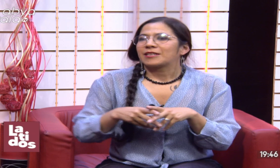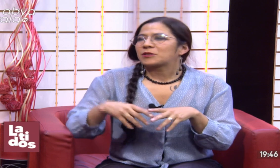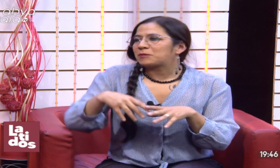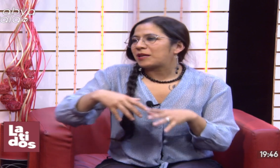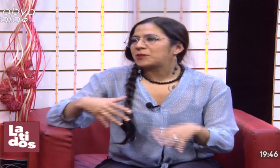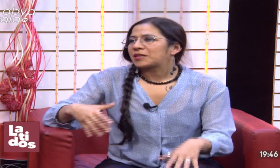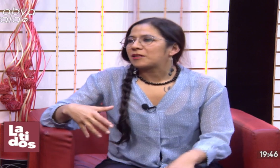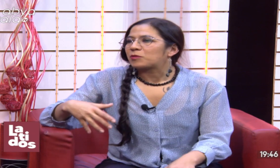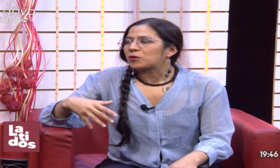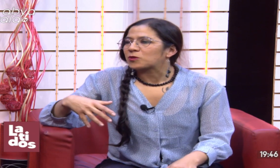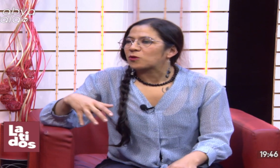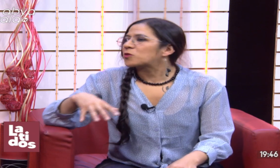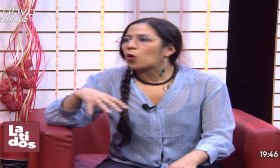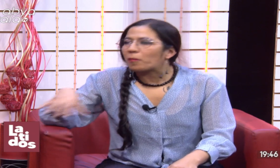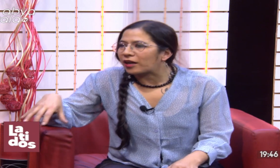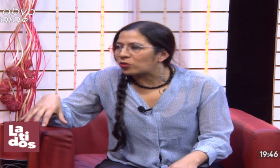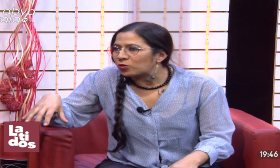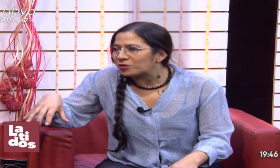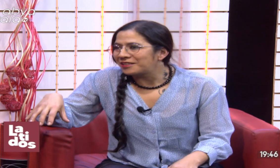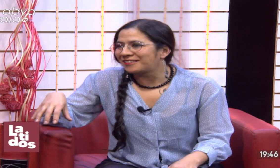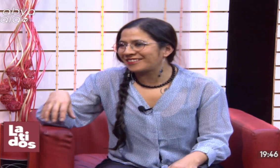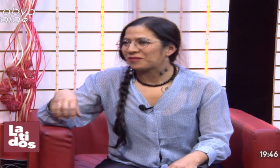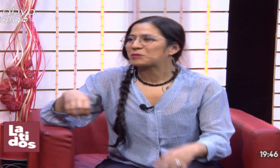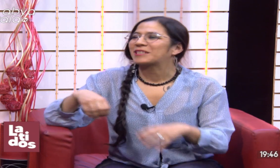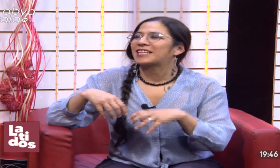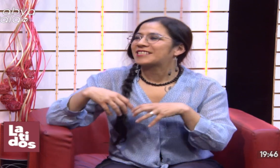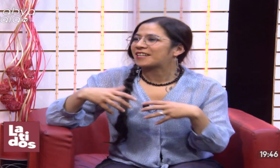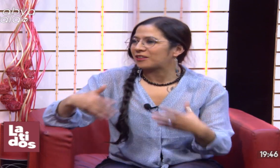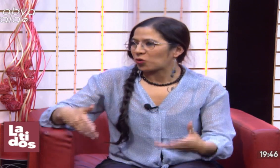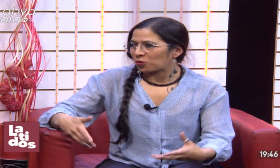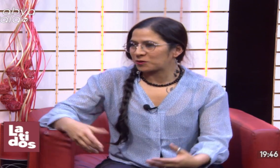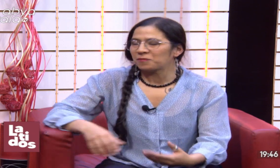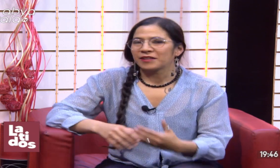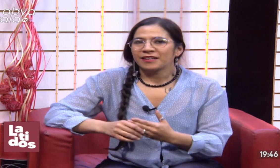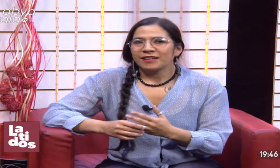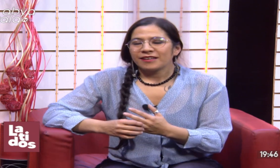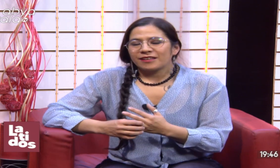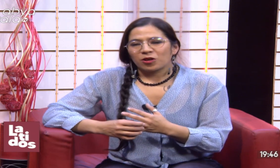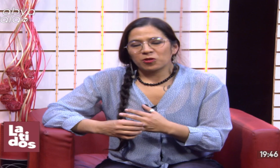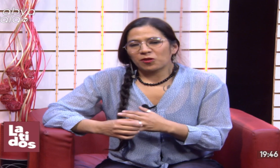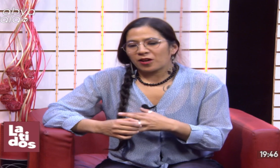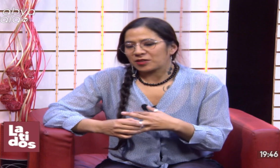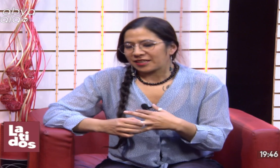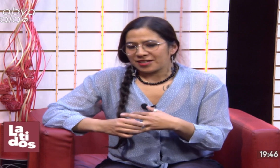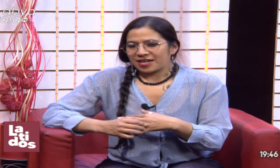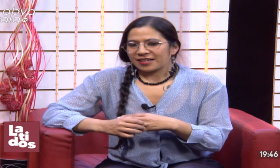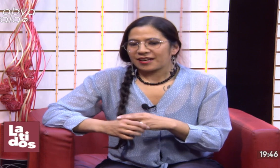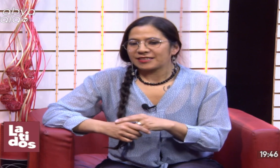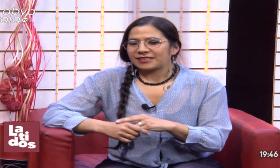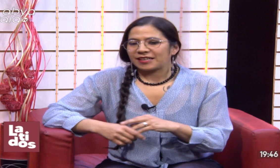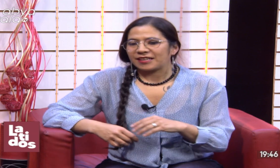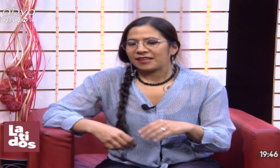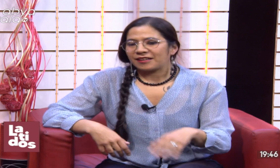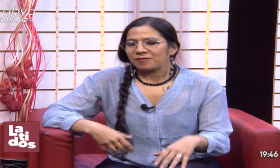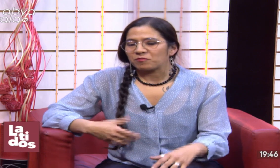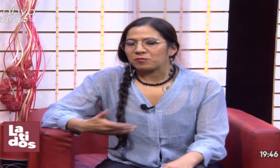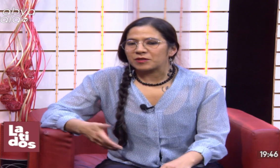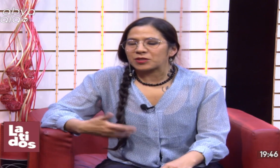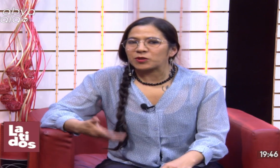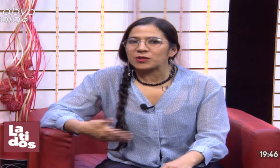espacios que de pronto son solo para algunos, digamos, pasen a ser de todos, ¿no? Y como toda cosa que arrancas, tiene resultados